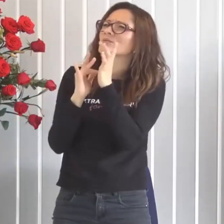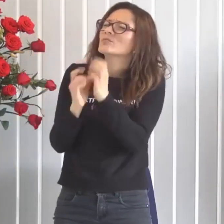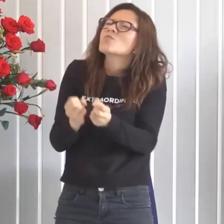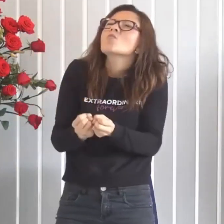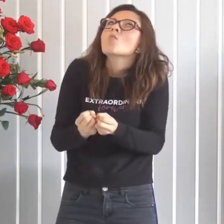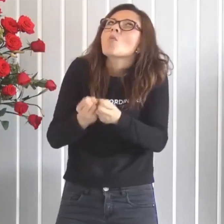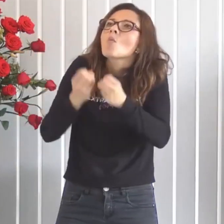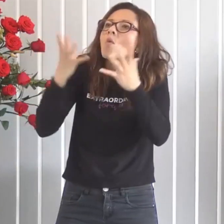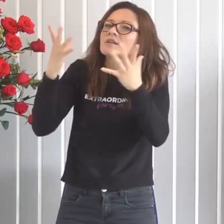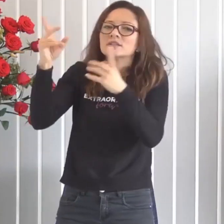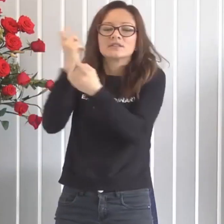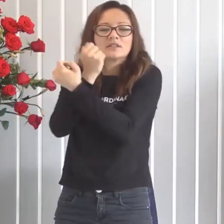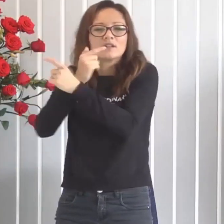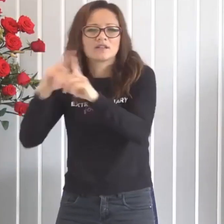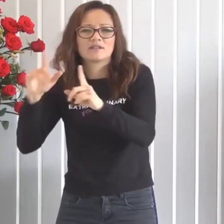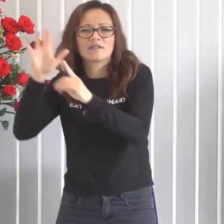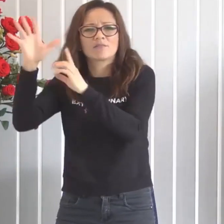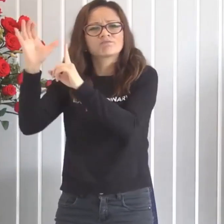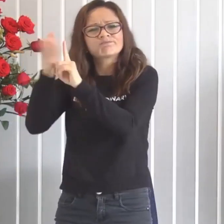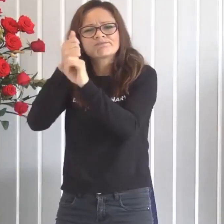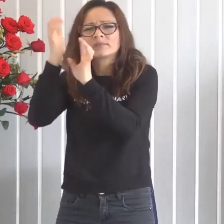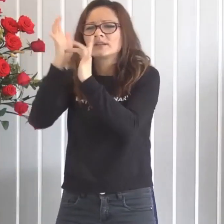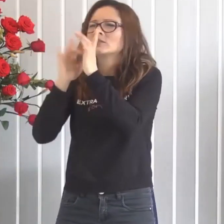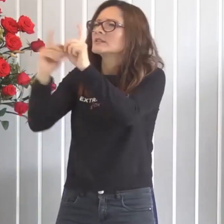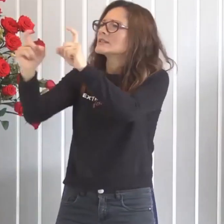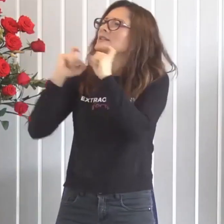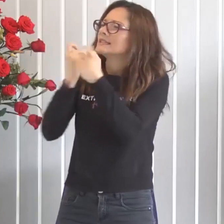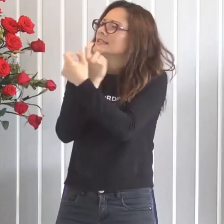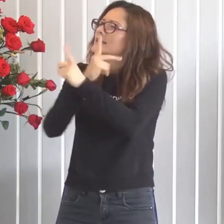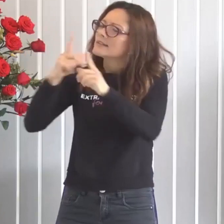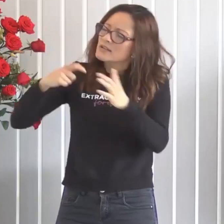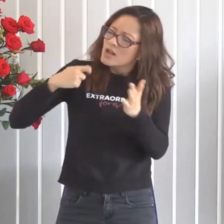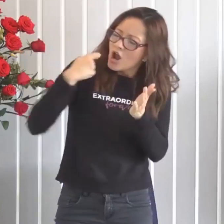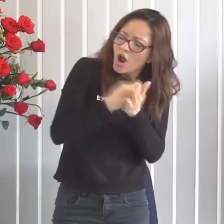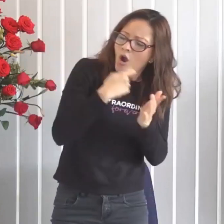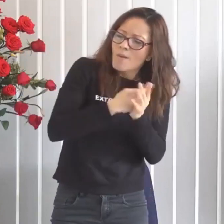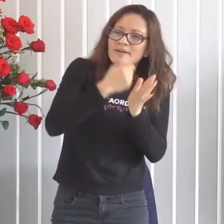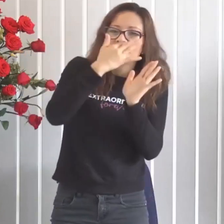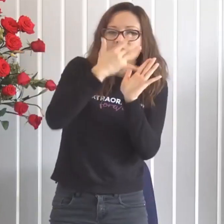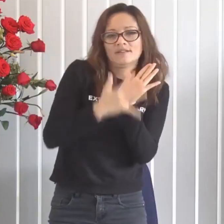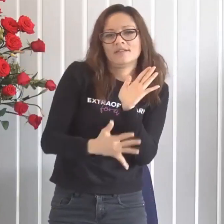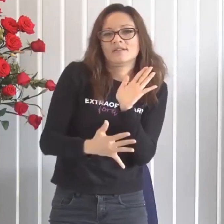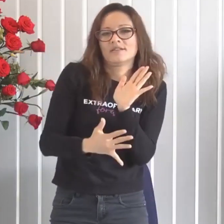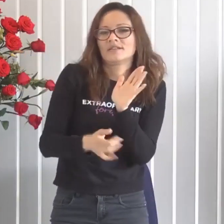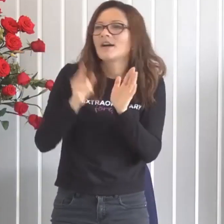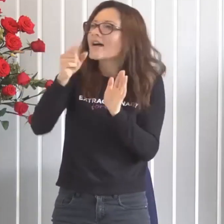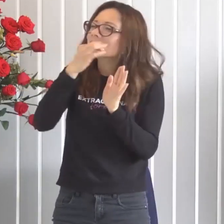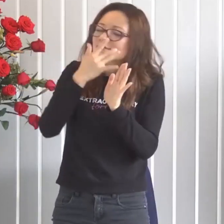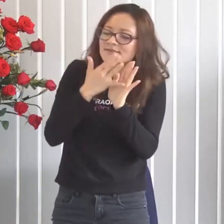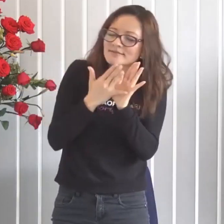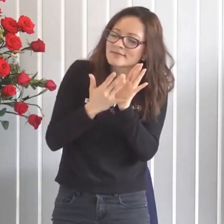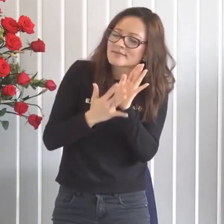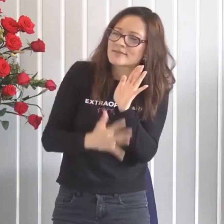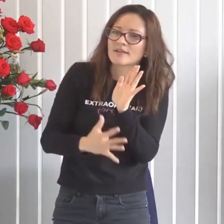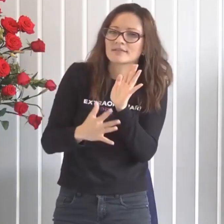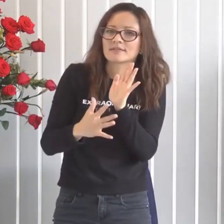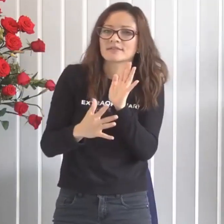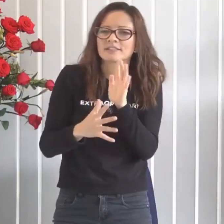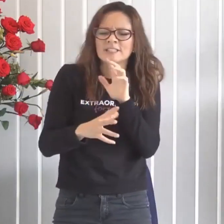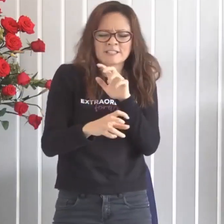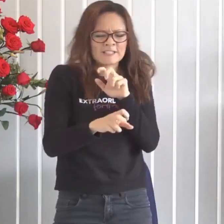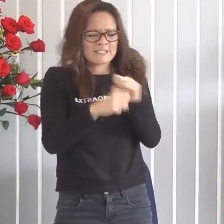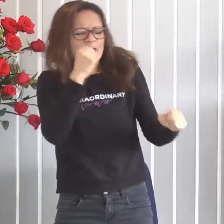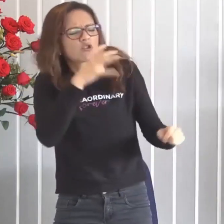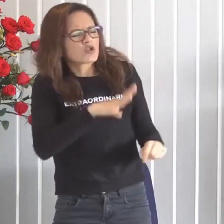Cuánta libertad hay en ti, Señor. Tú nos hiciste libres, nos compraste con tu sangre, con la sangre con la que